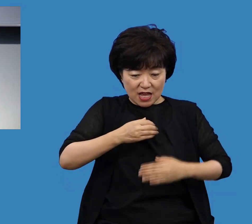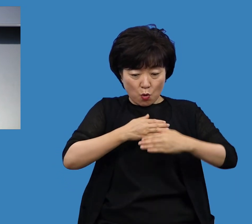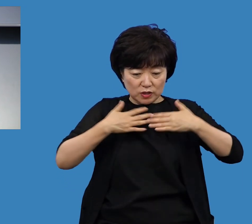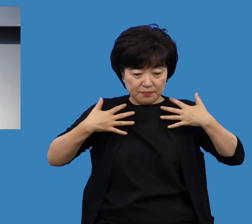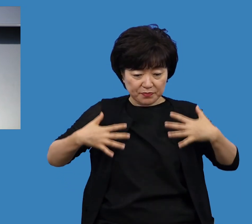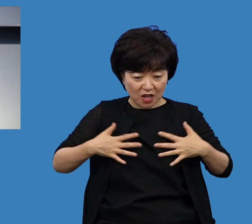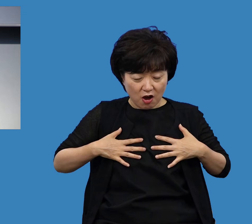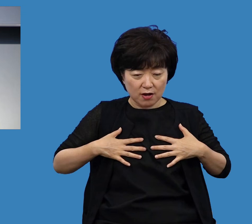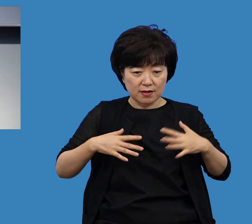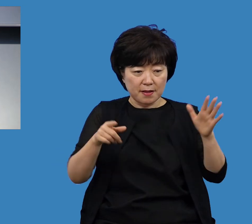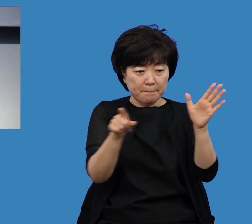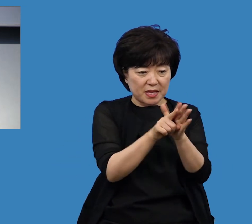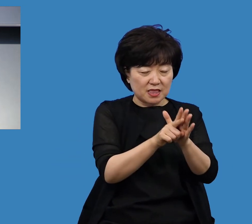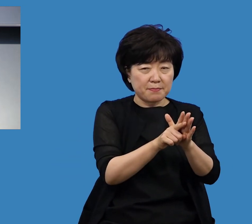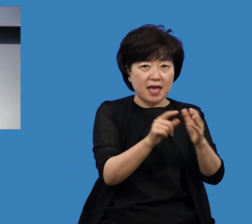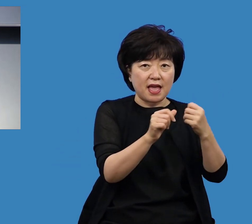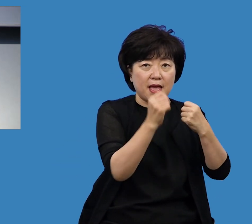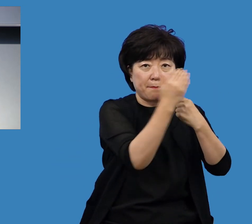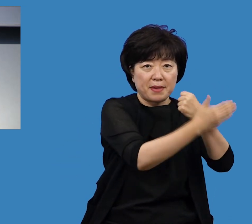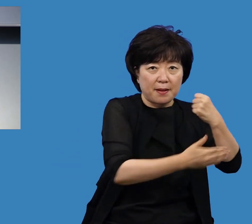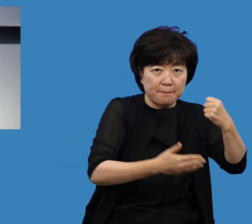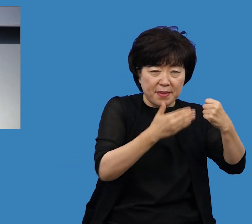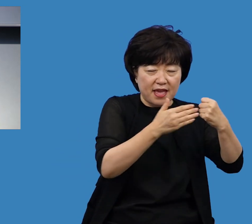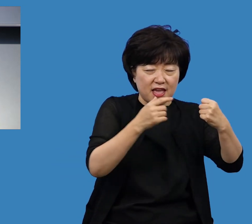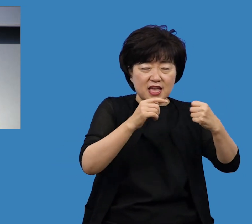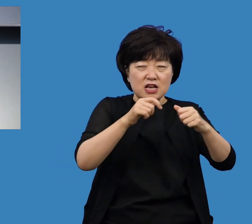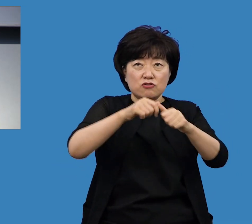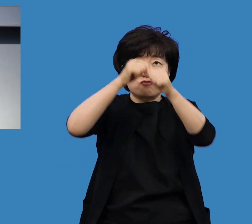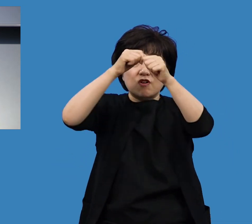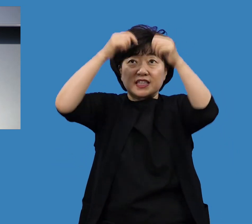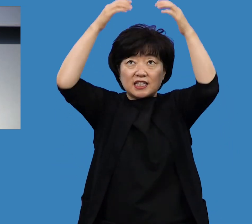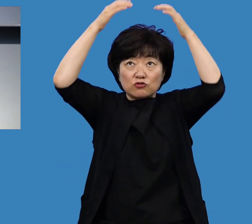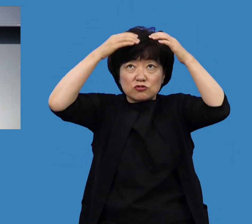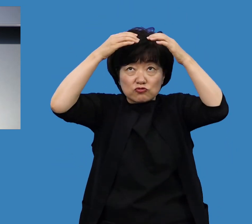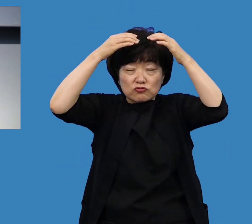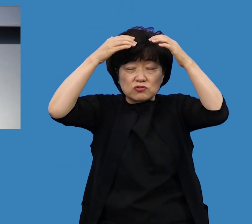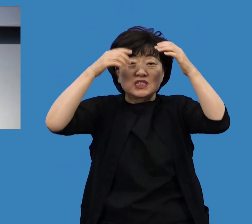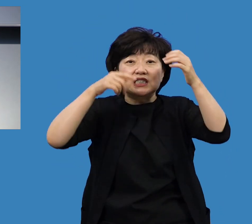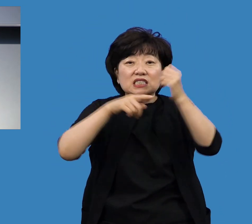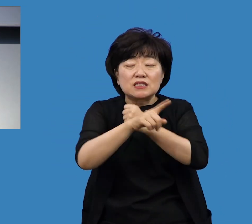믿음의 방패라든지 이건 무슨 뜻이냐면 구원의 투구라든지 마귀에게 틈을 주지 말라는 거예요.